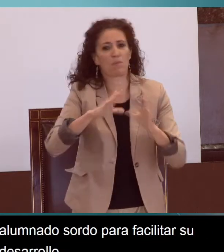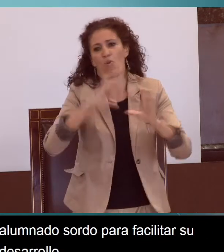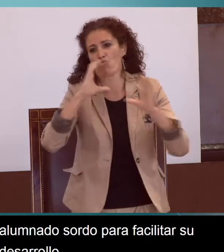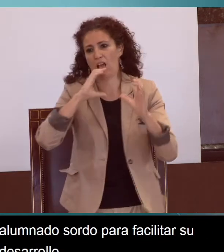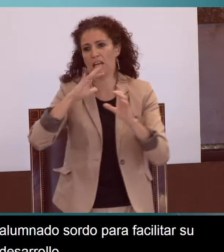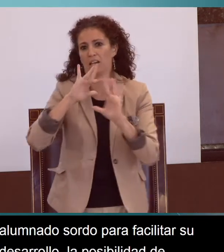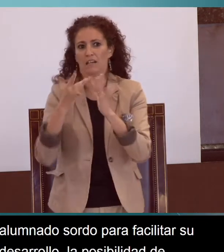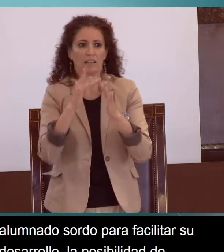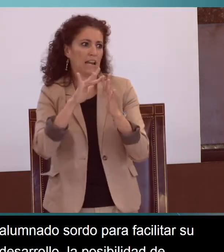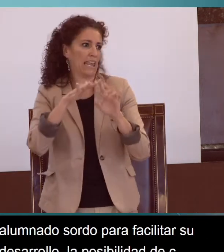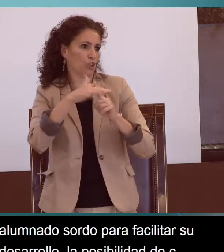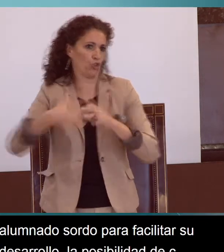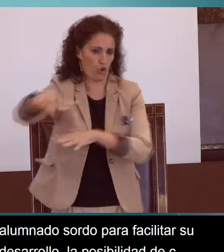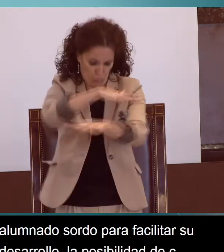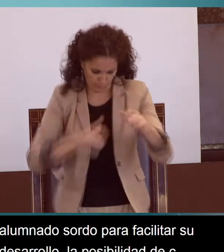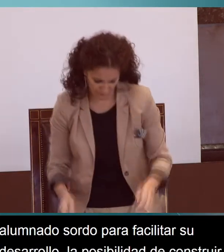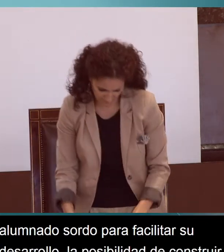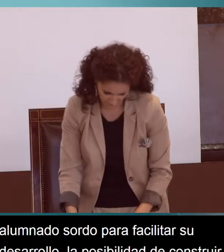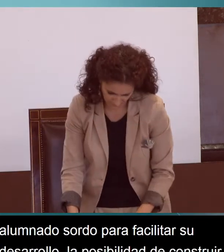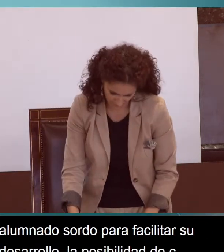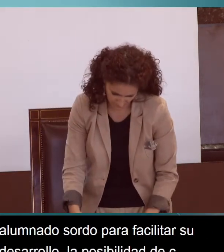experiencias del día a día, comunicarse con el entorno.